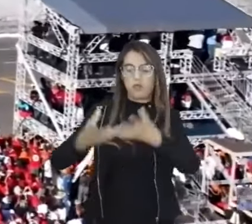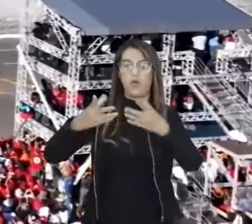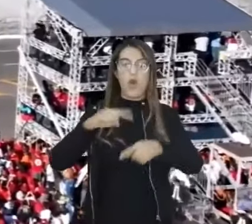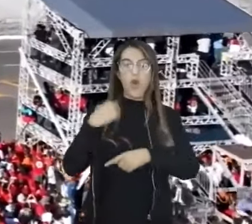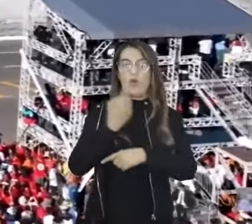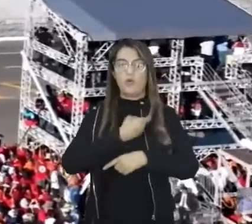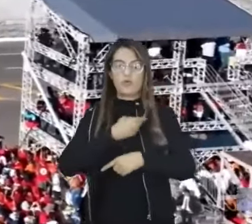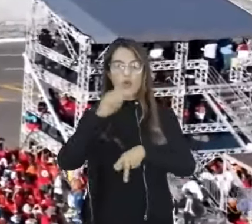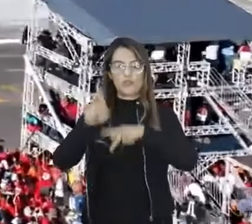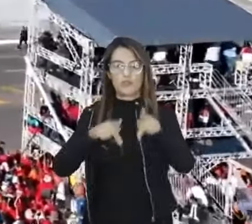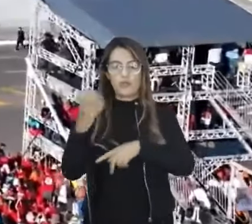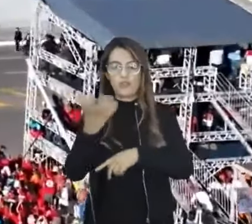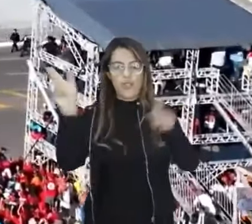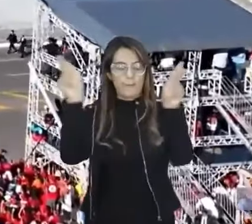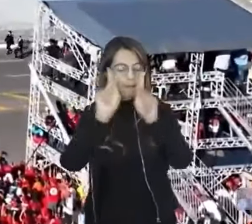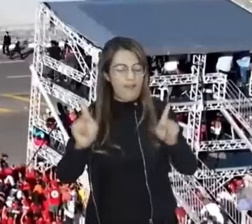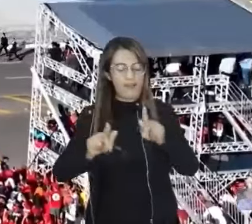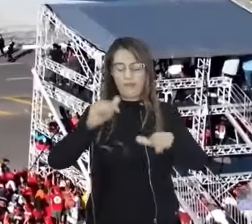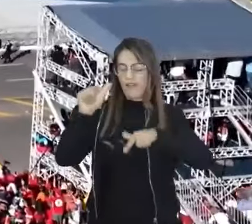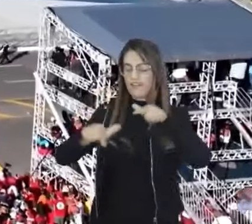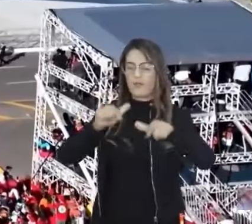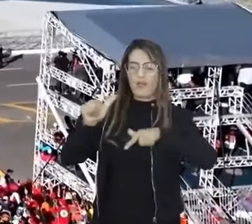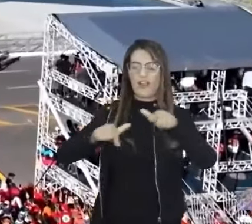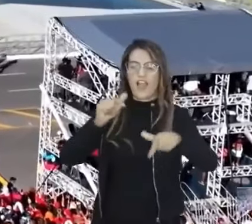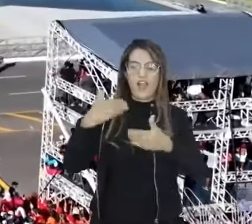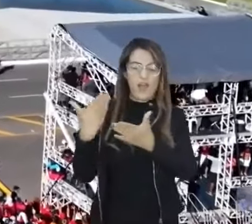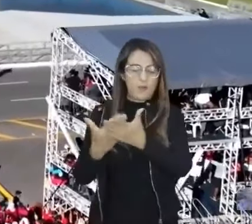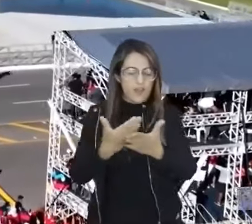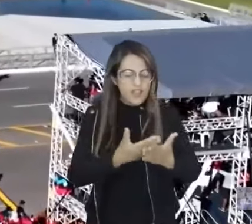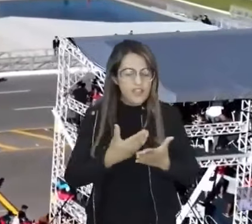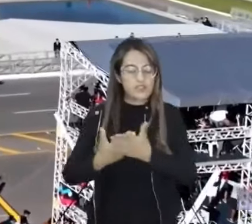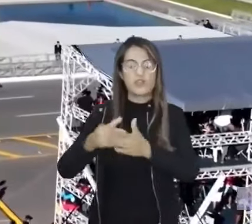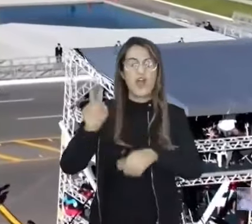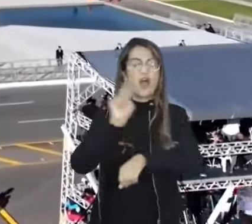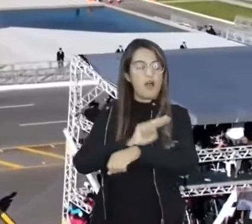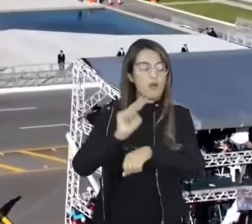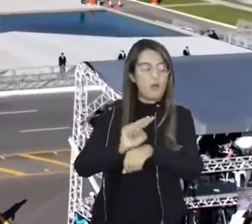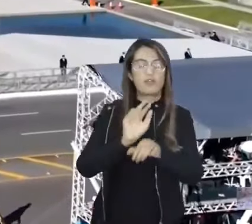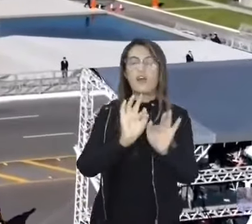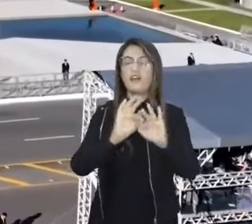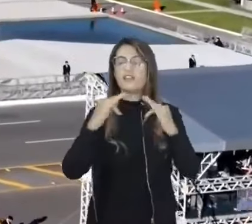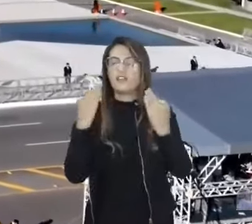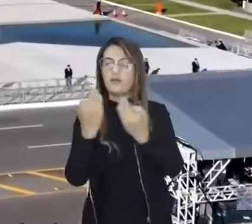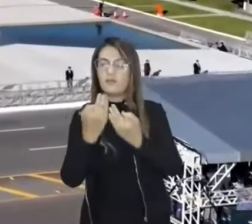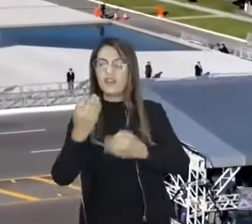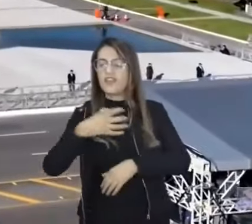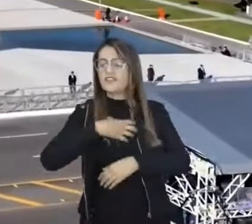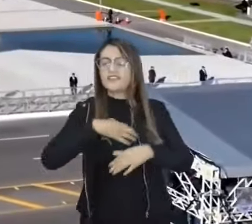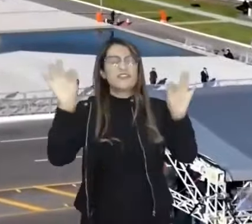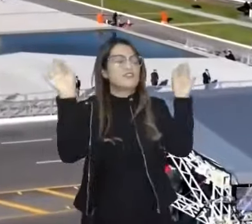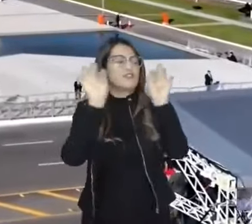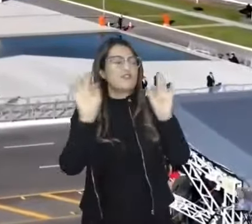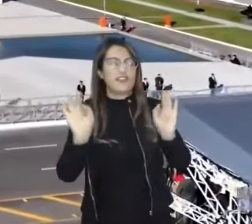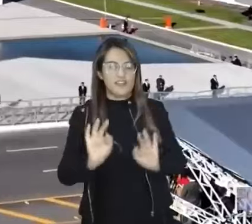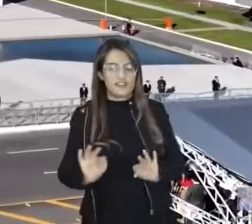trabalhar, estudar, cuidar da família e ser feliz.